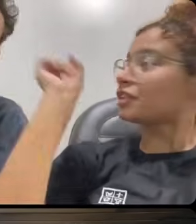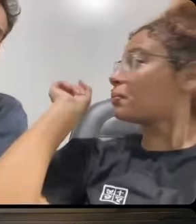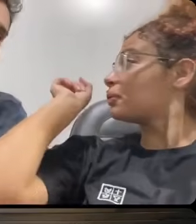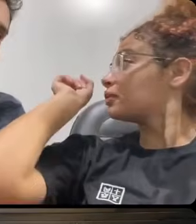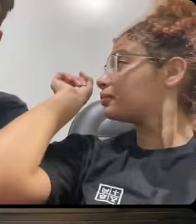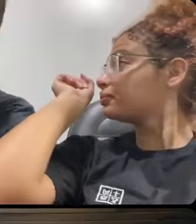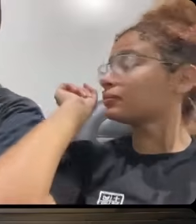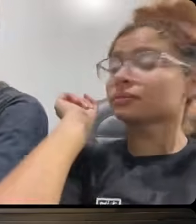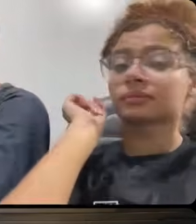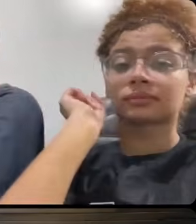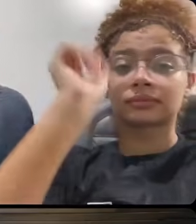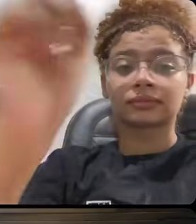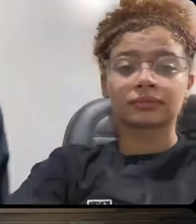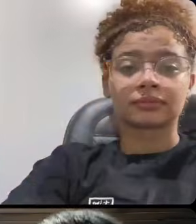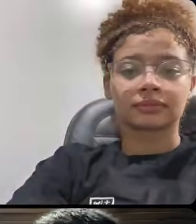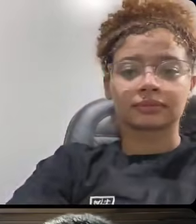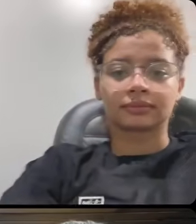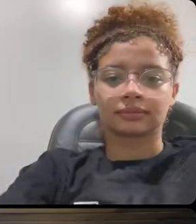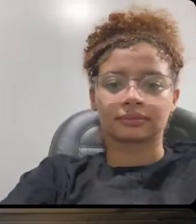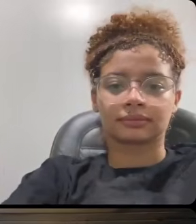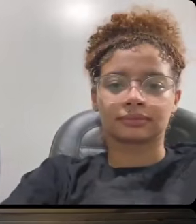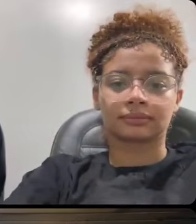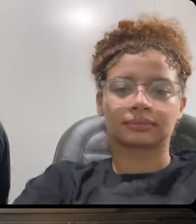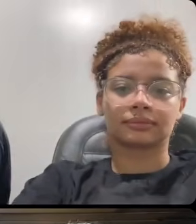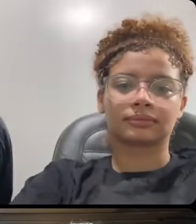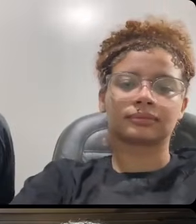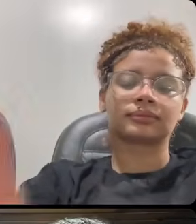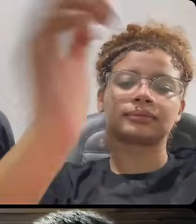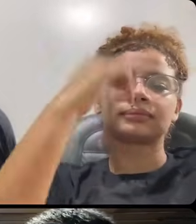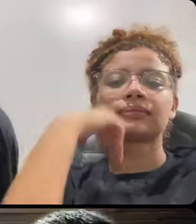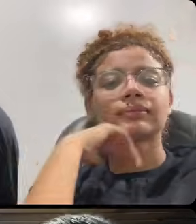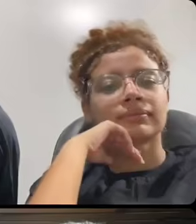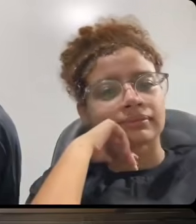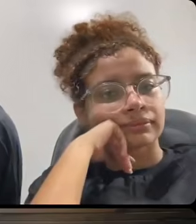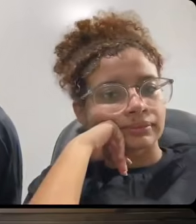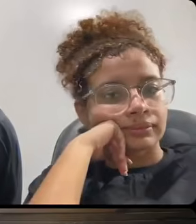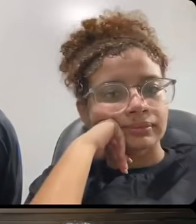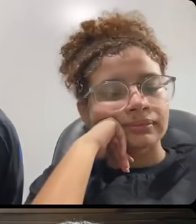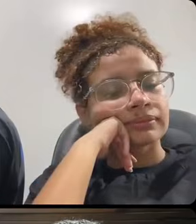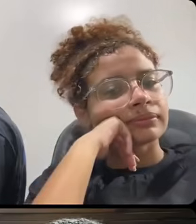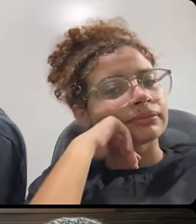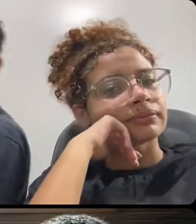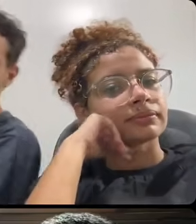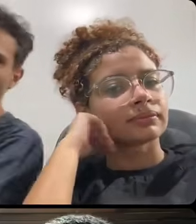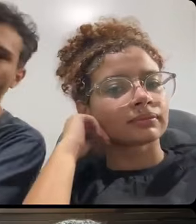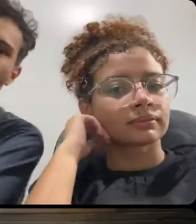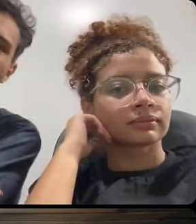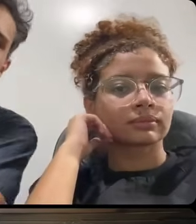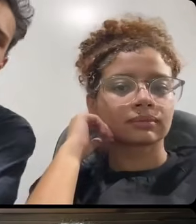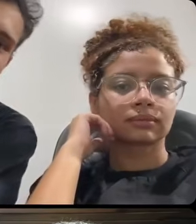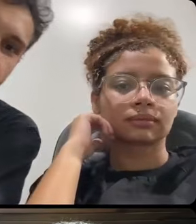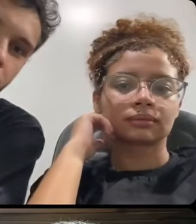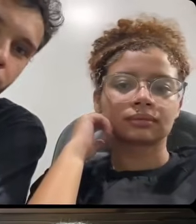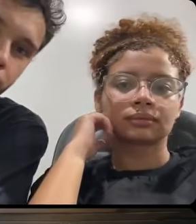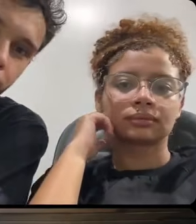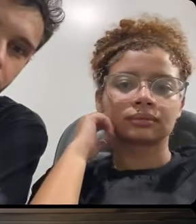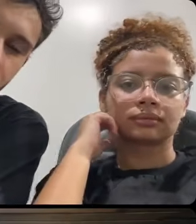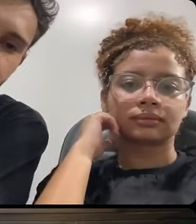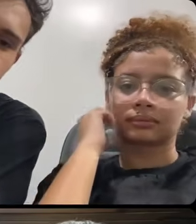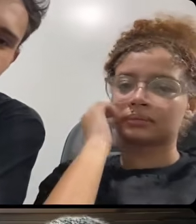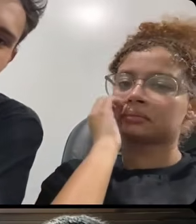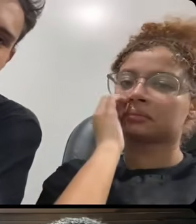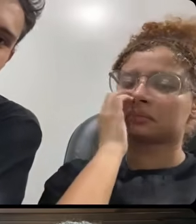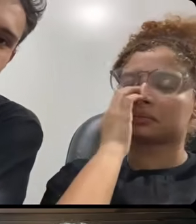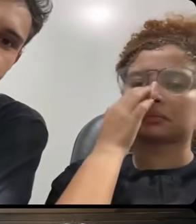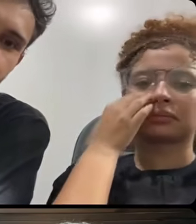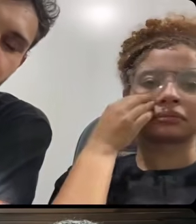Então, primeiramente, boa noite, pessoal. Tudo bem com vocês? Aqui nos fala o Eduardo Souza. E agora, neste